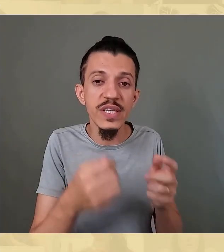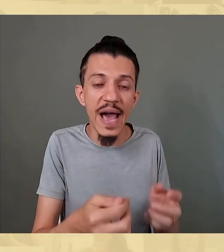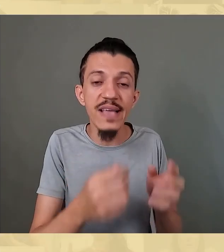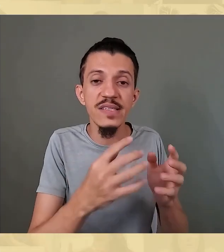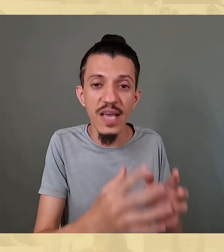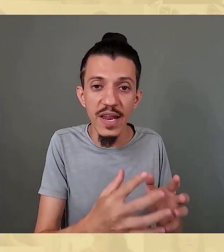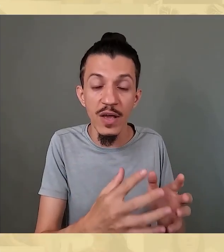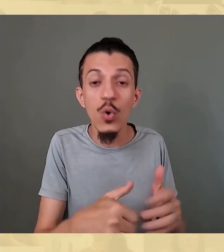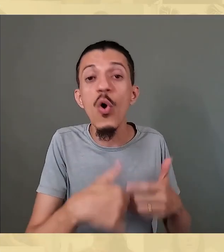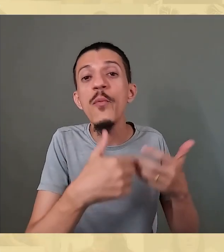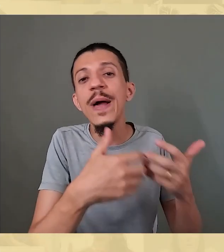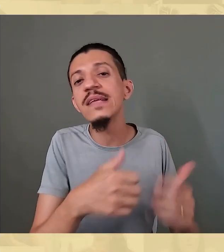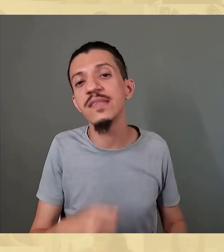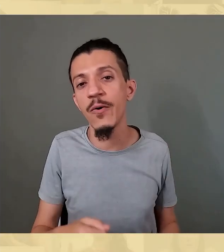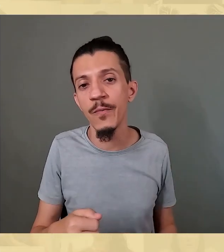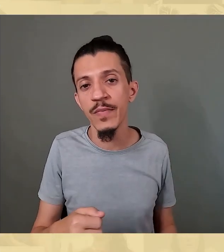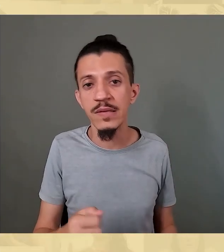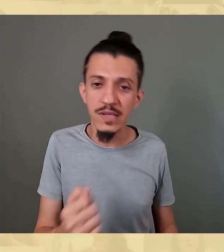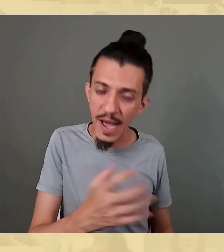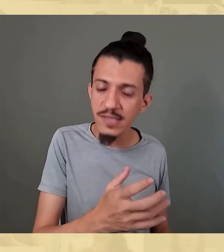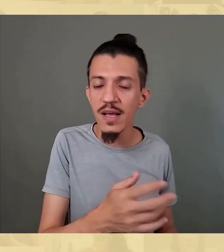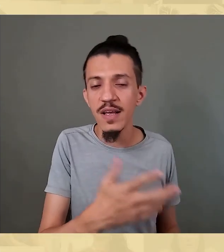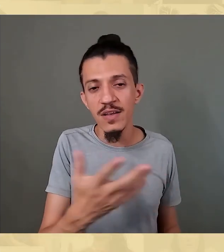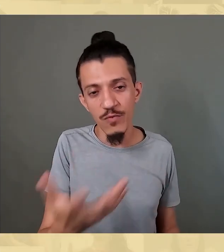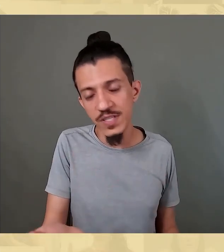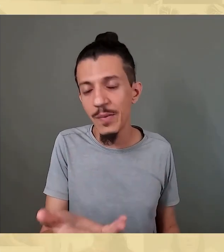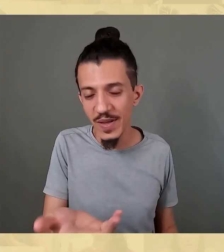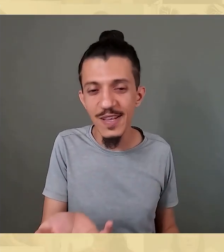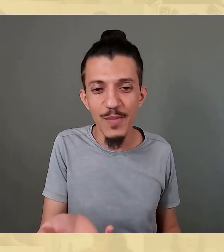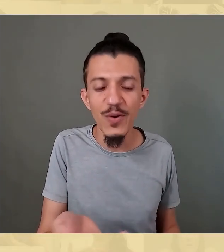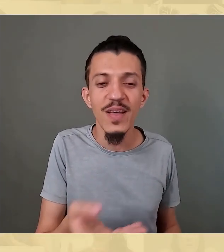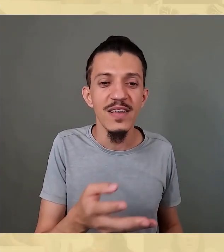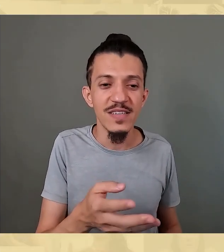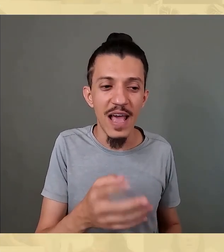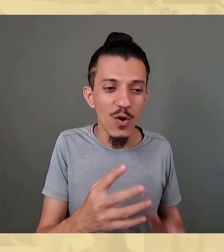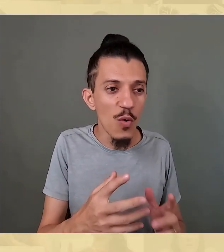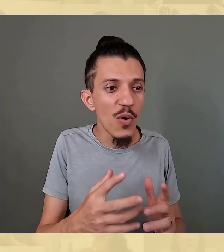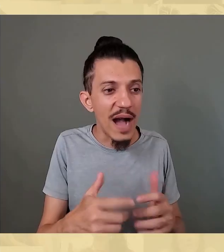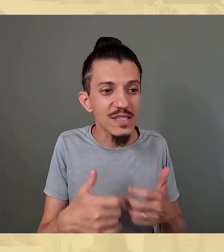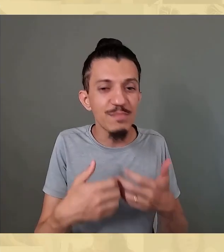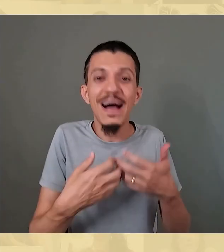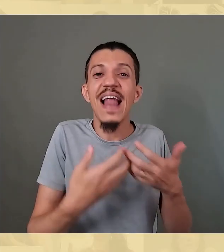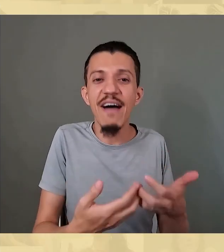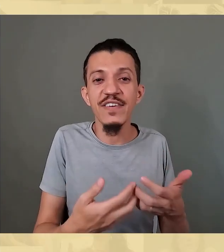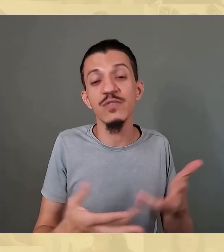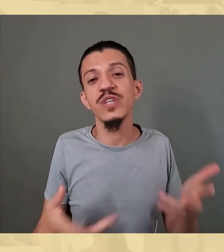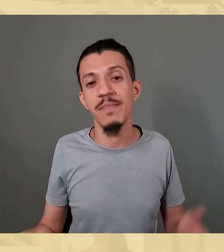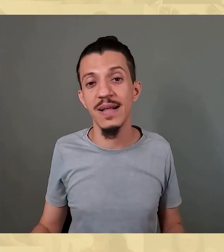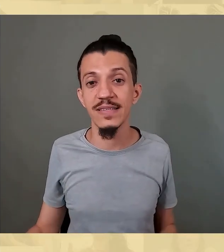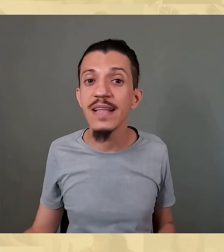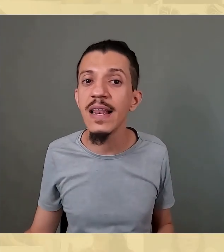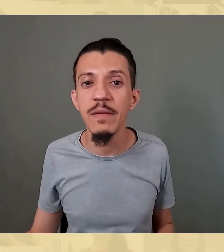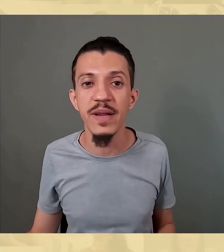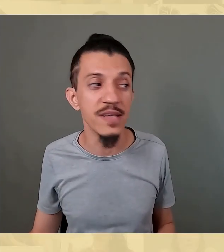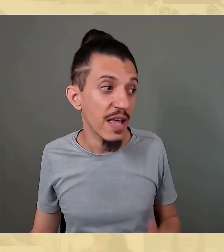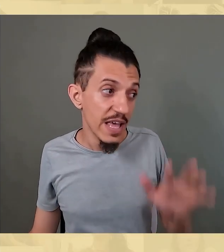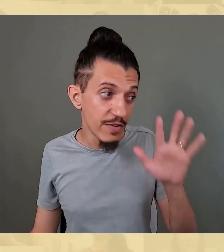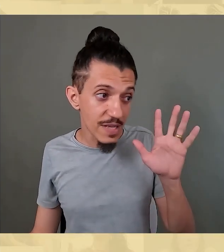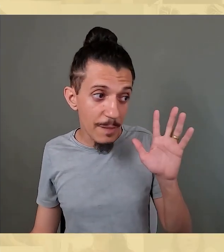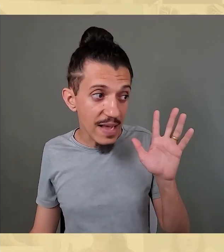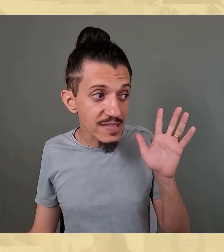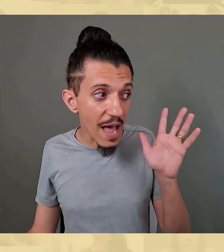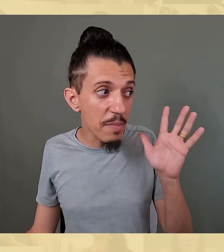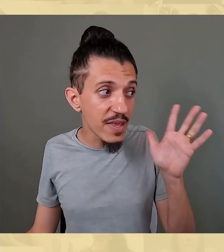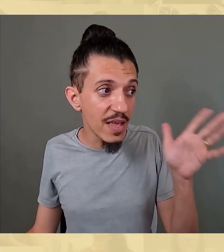os sinais serem como eles são. Sinais, você já percebeu, é como as palavras são chamadas na Libras. E